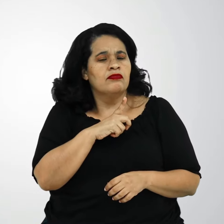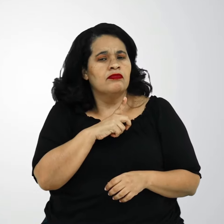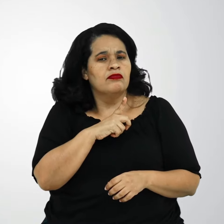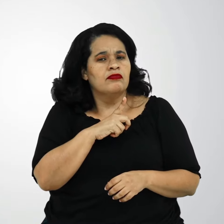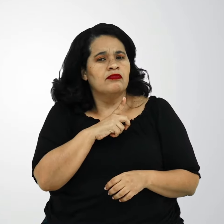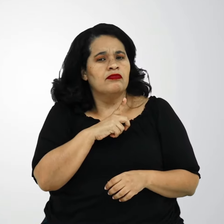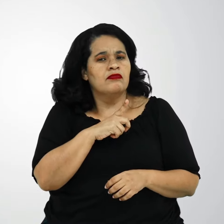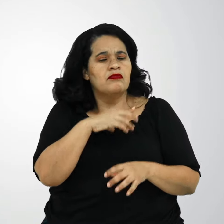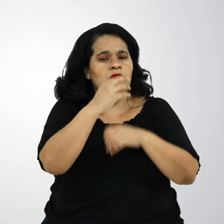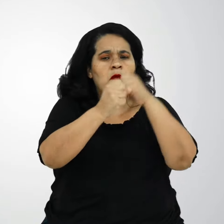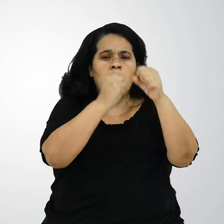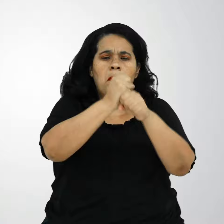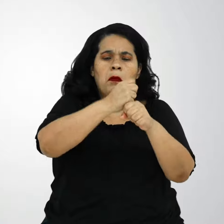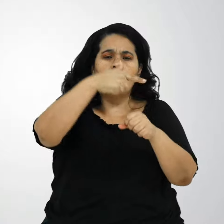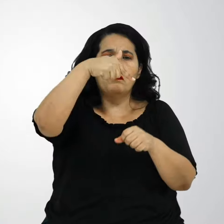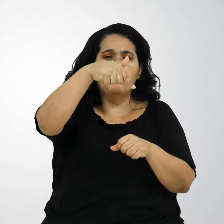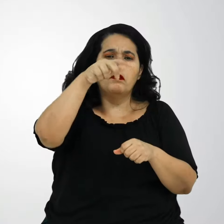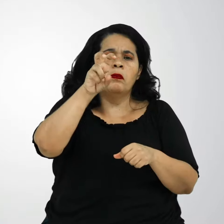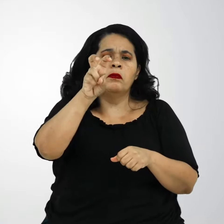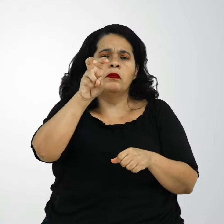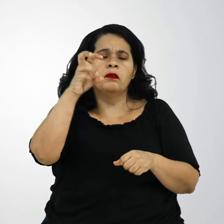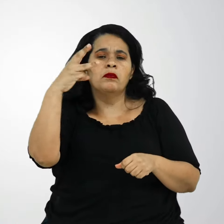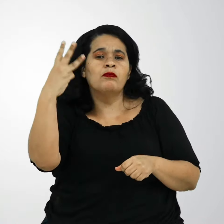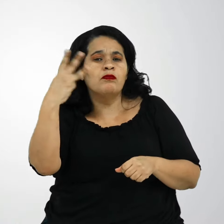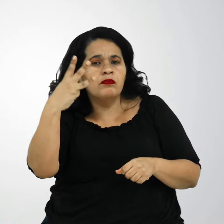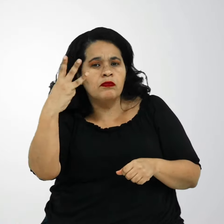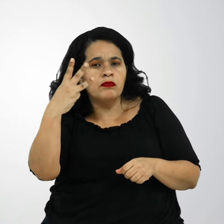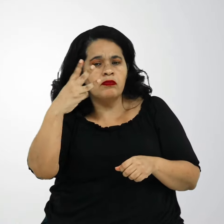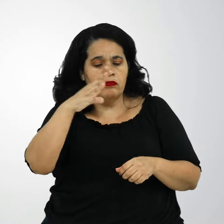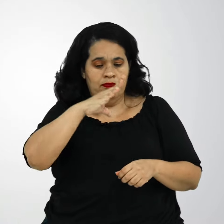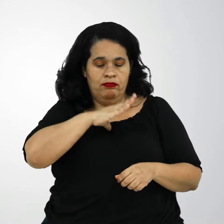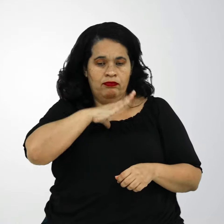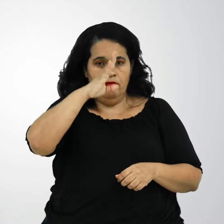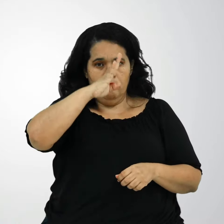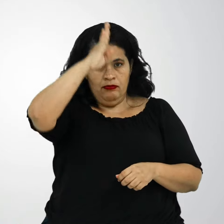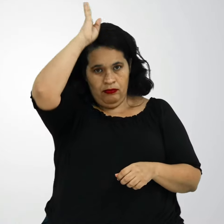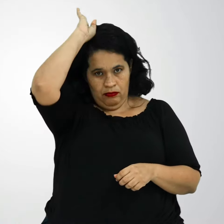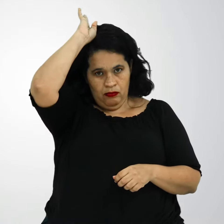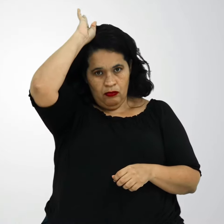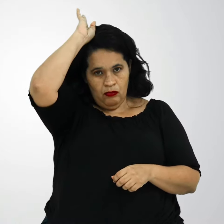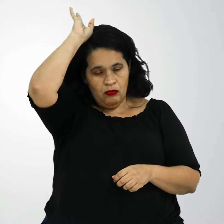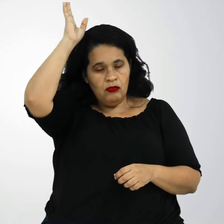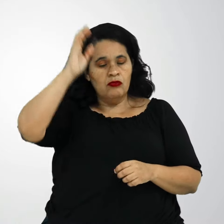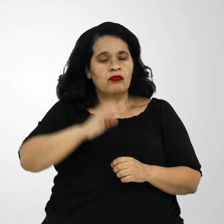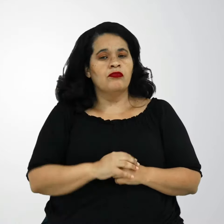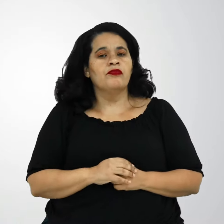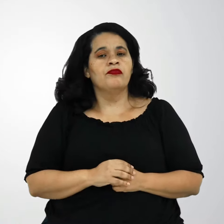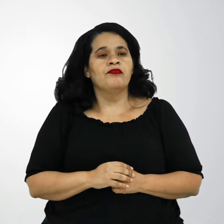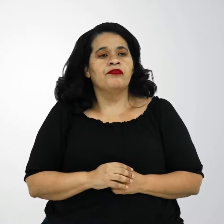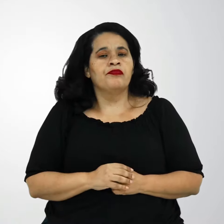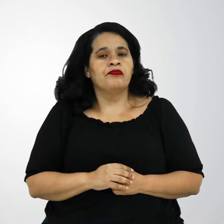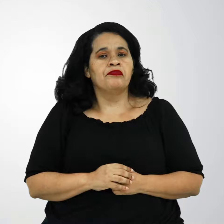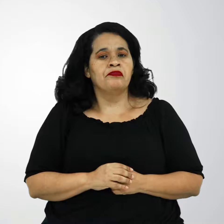que é o ano 753, desde a fundação da cidade de Roma. Herodes o Grande morreu